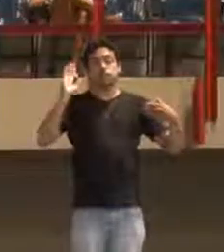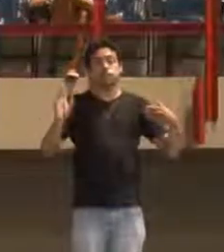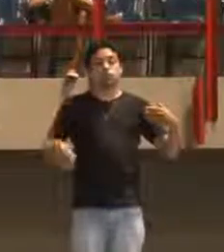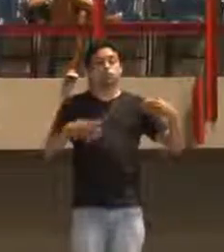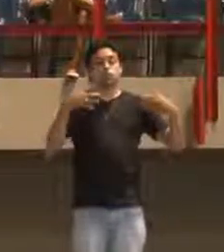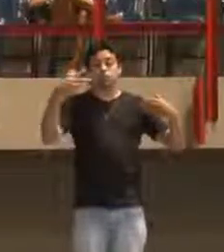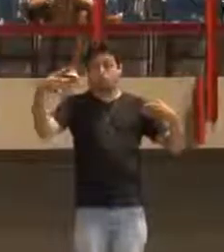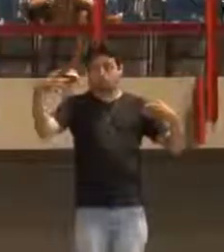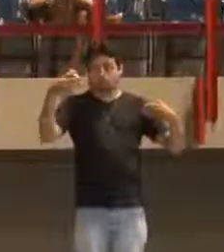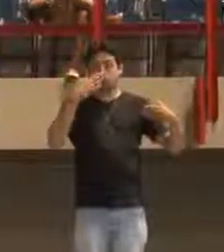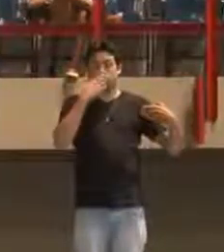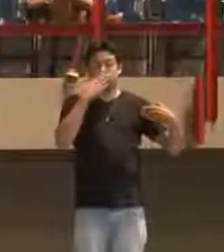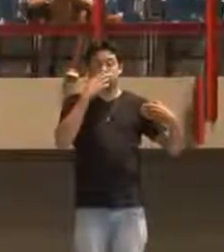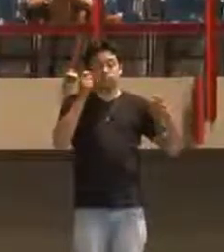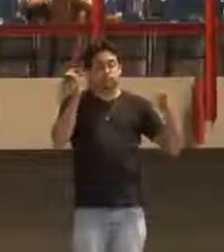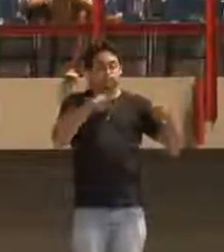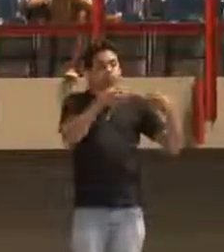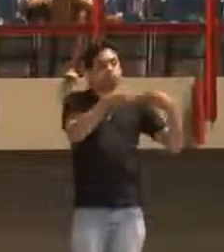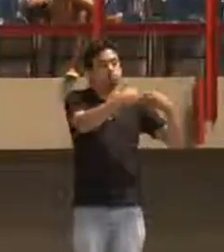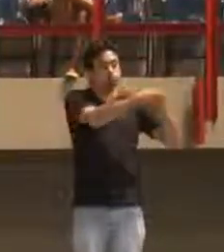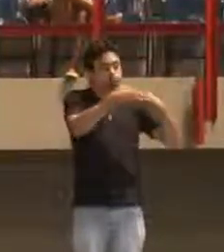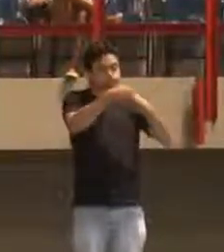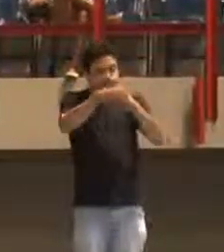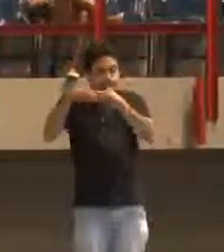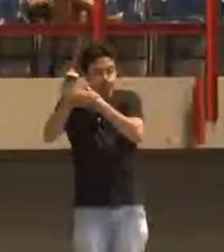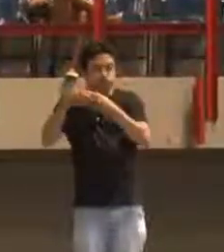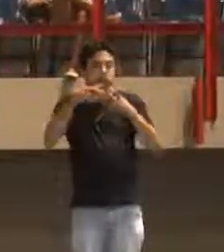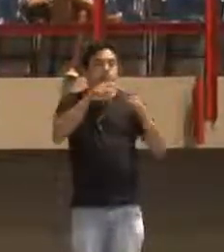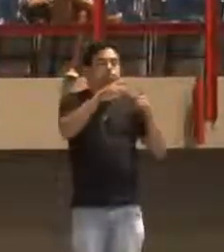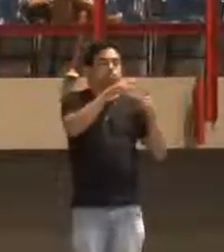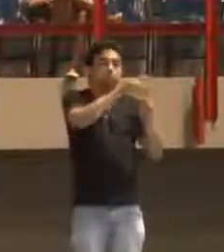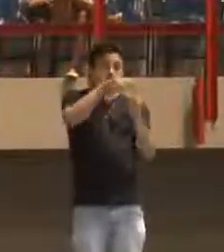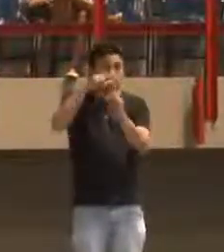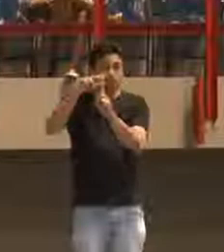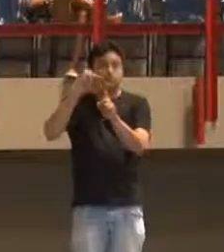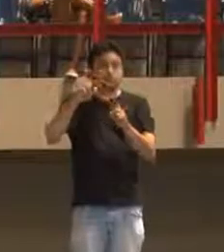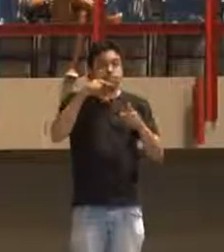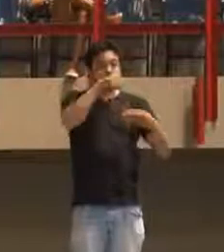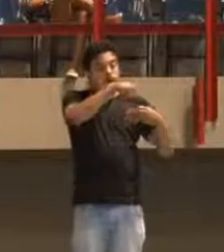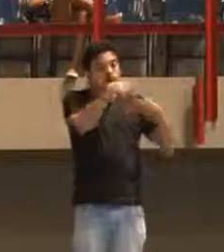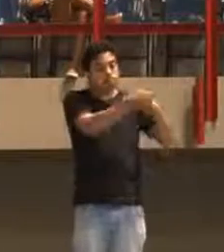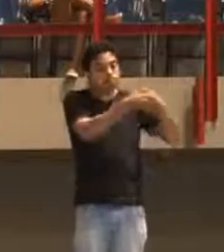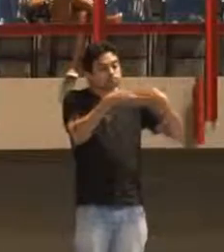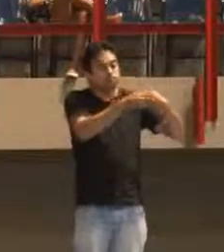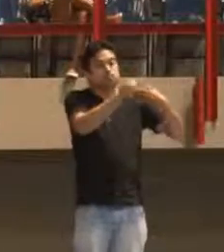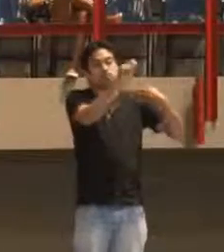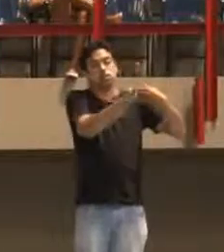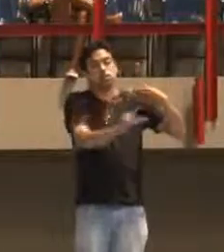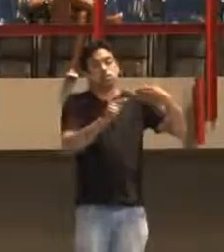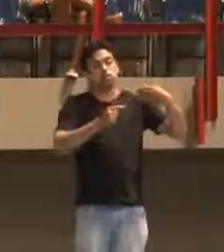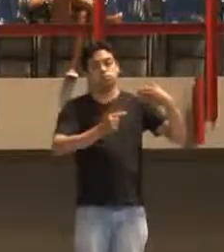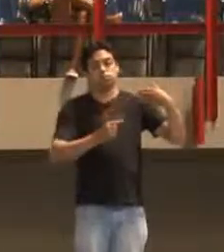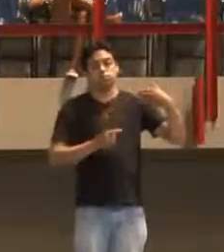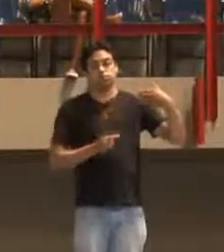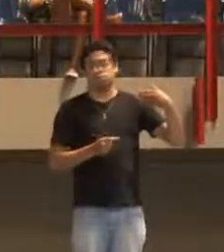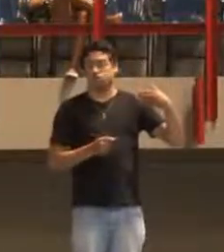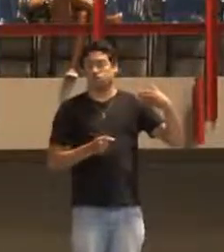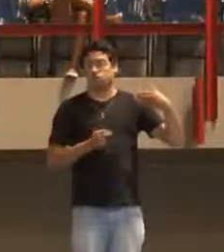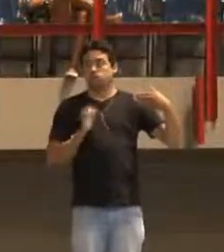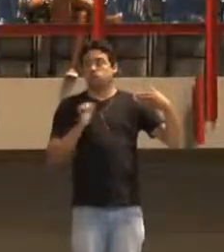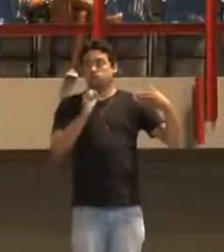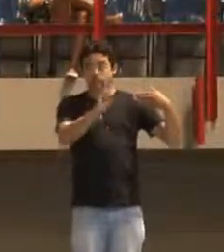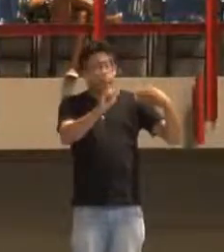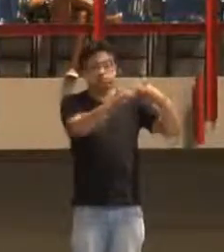4 possibilidades se o fundo da garrafa for o quê? Se o fundo da garrafa for o quê?